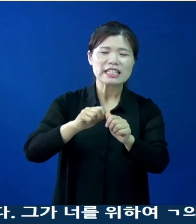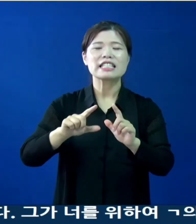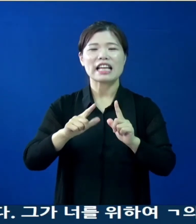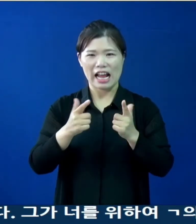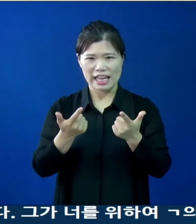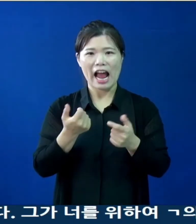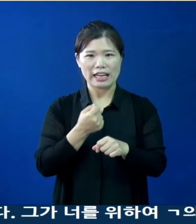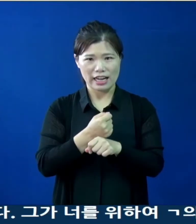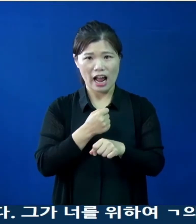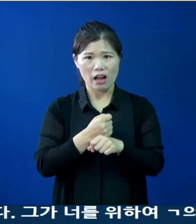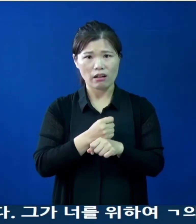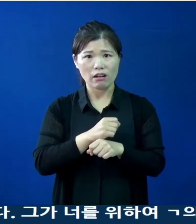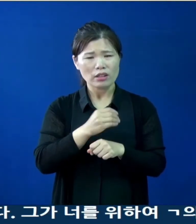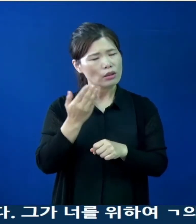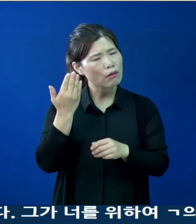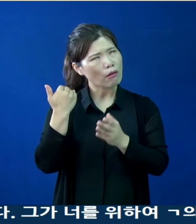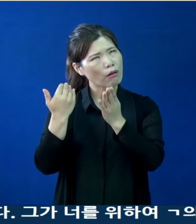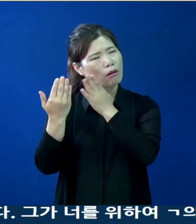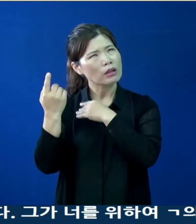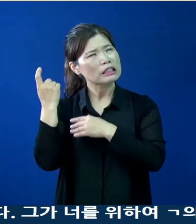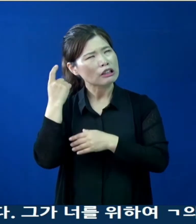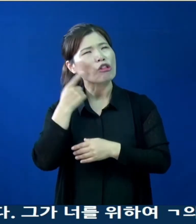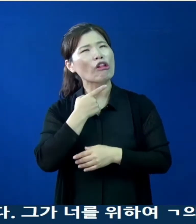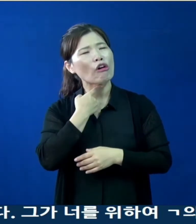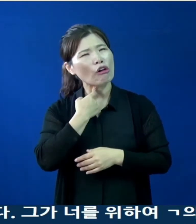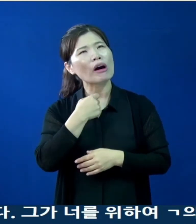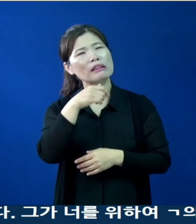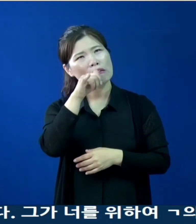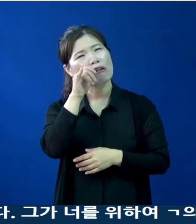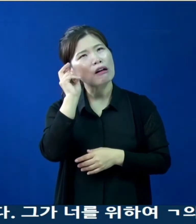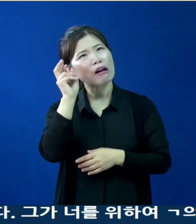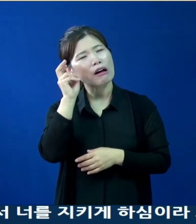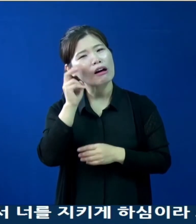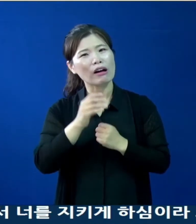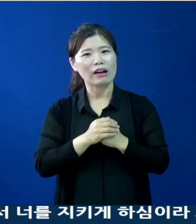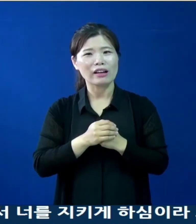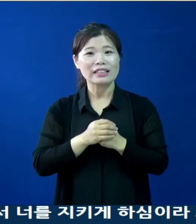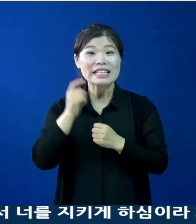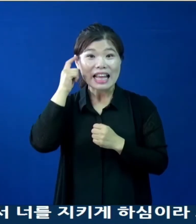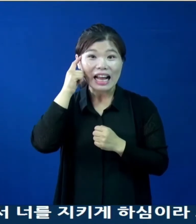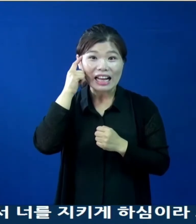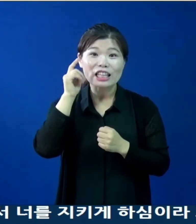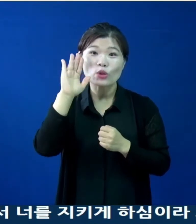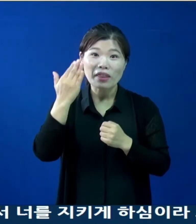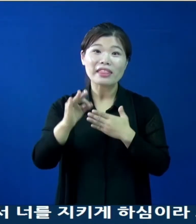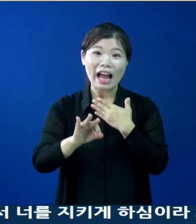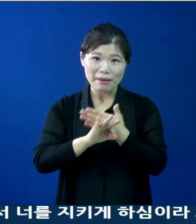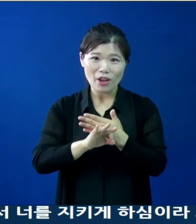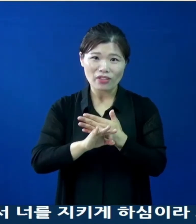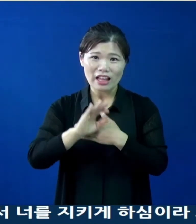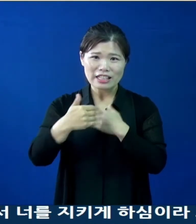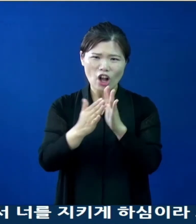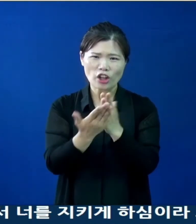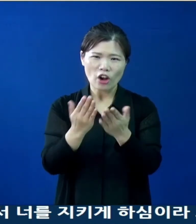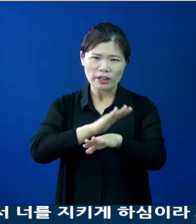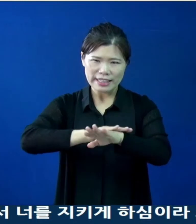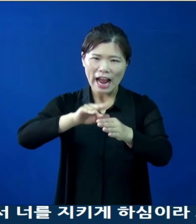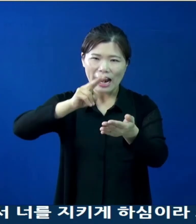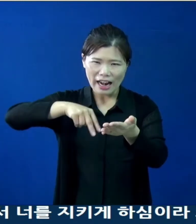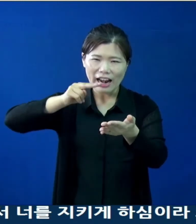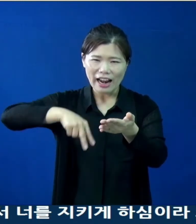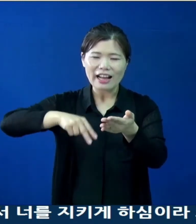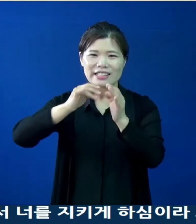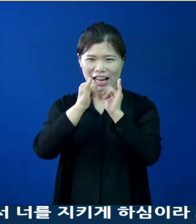들어본 말씀 같지 않으세요? 들어본 말씀 같으신 분들은 성경을 잘 보시는 분들이라 생각이